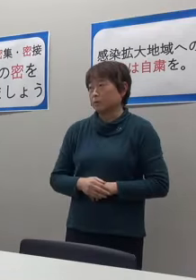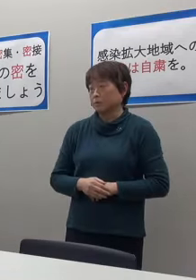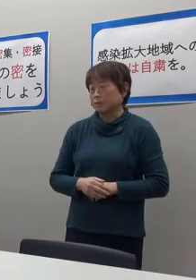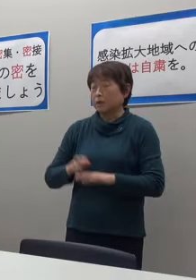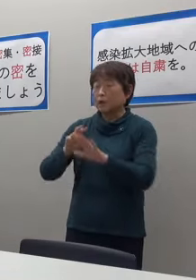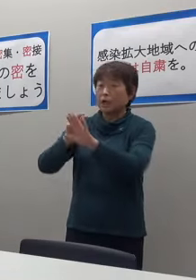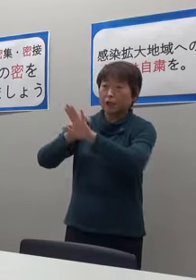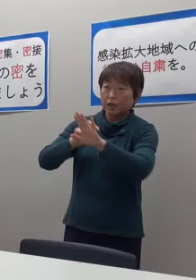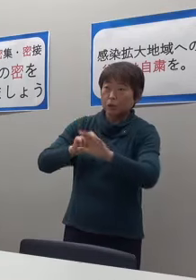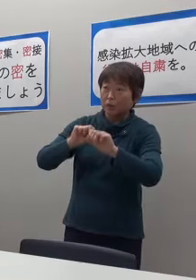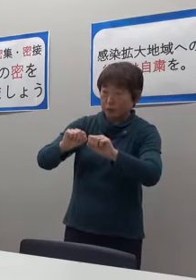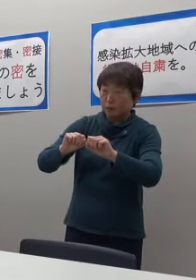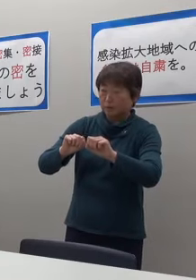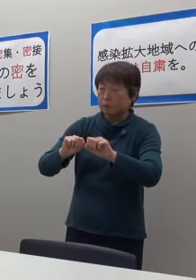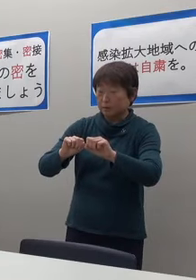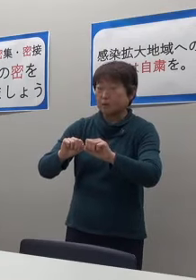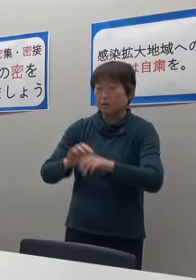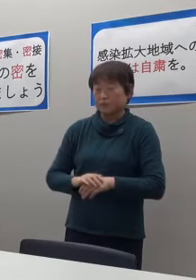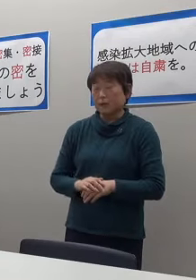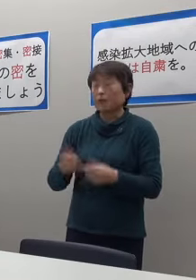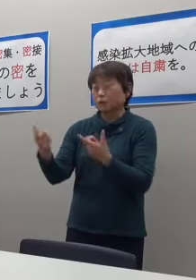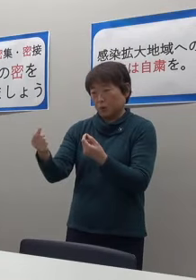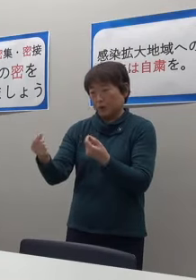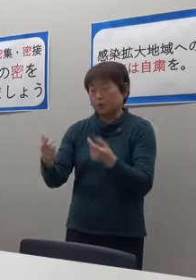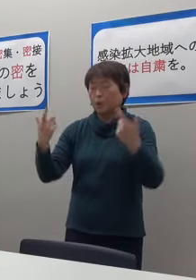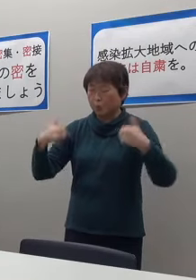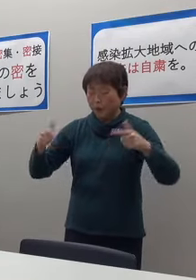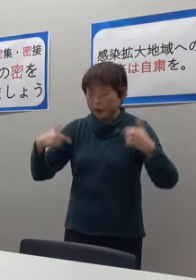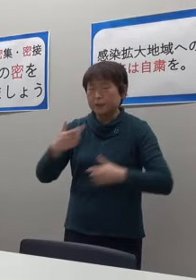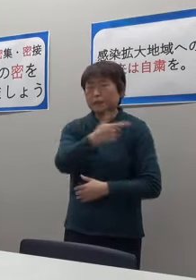してるっていう。 そうです、毎日いろんなこと検討してます。